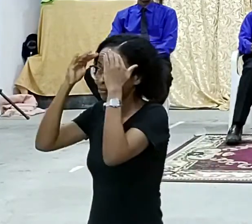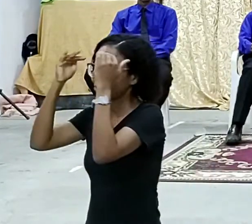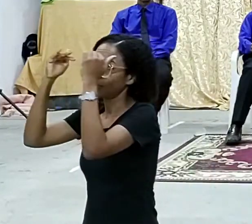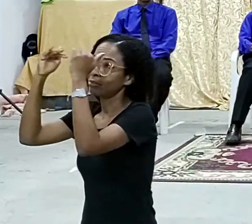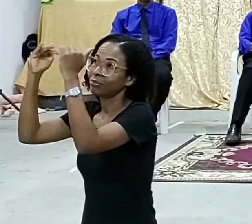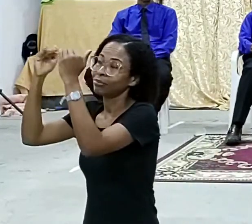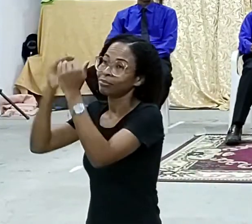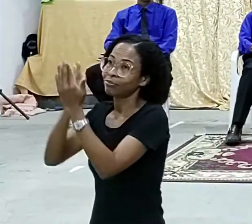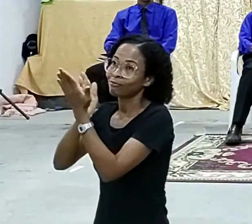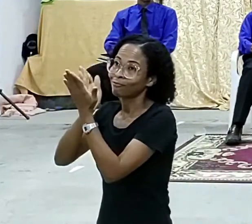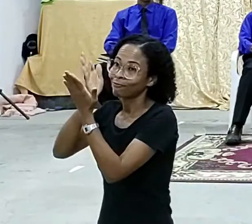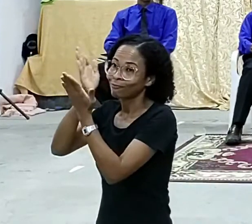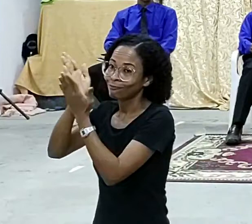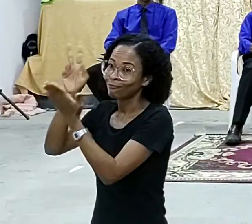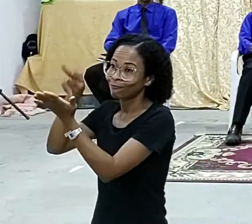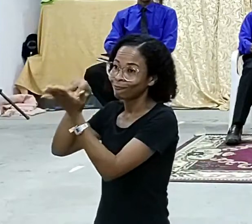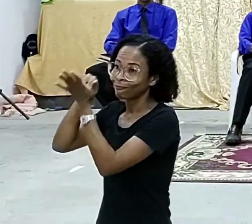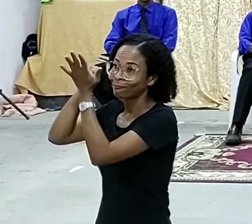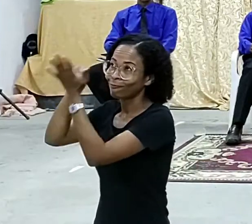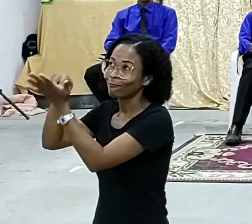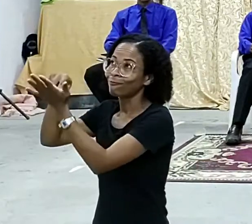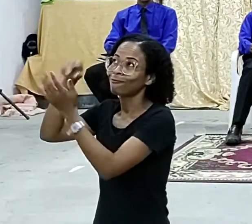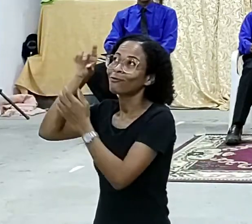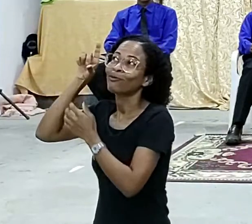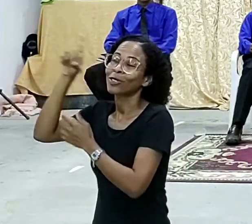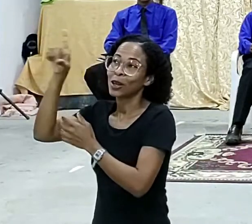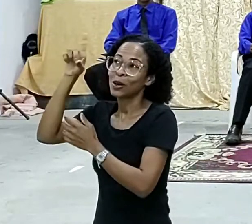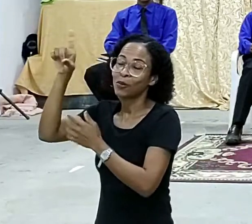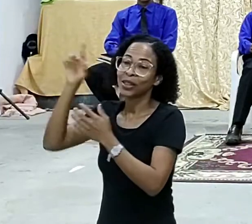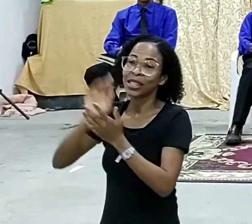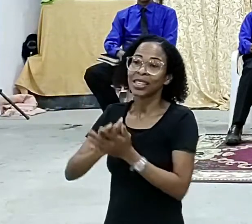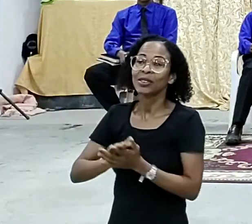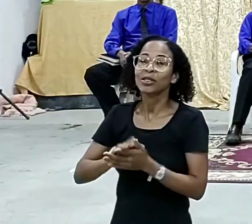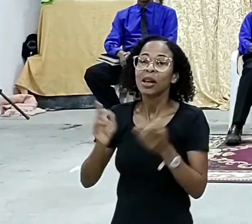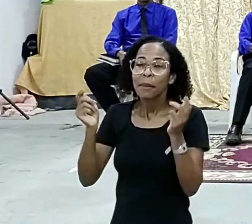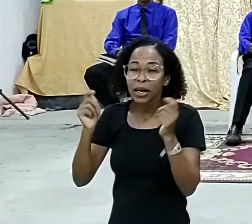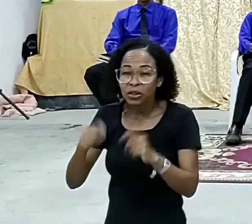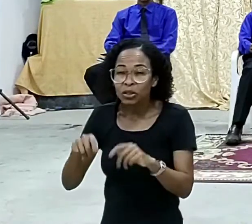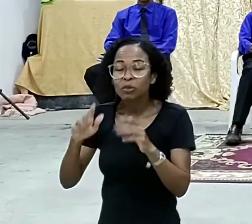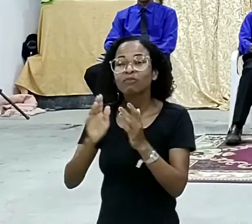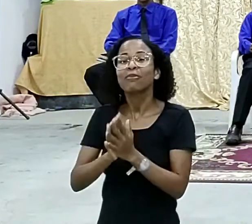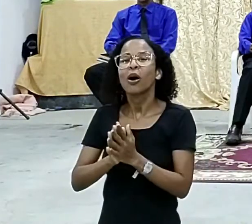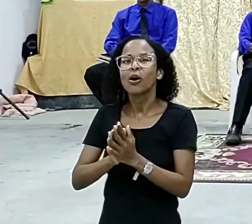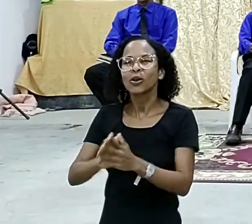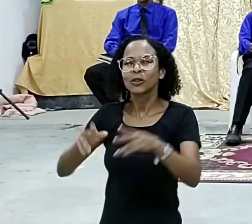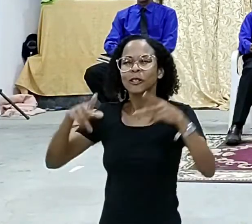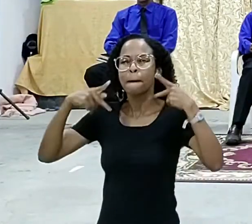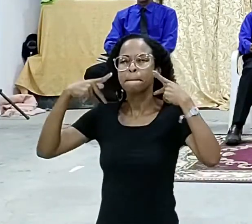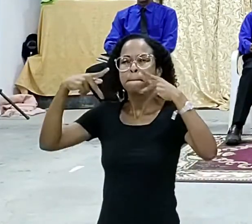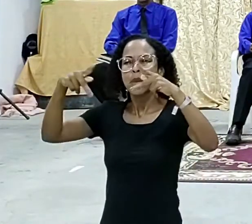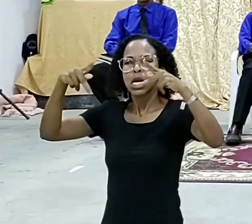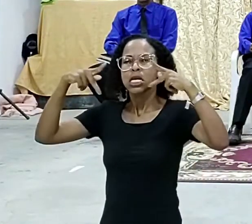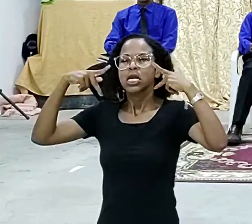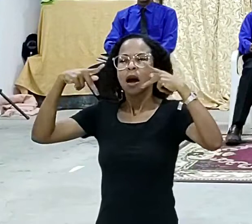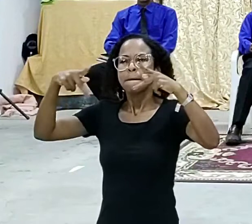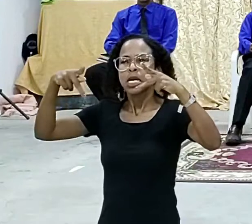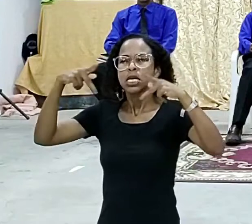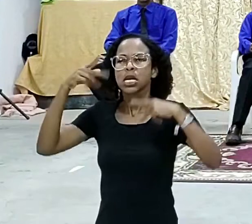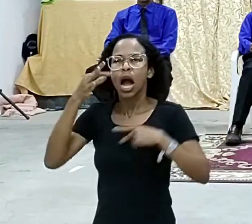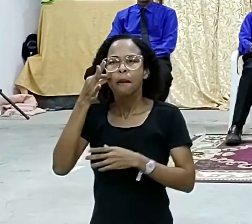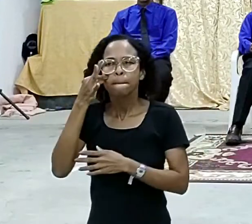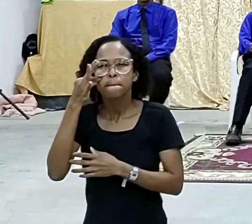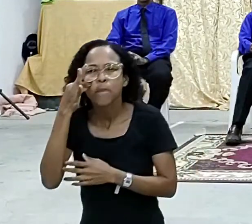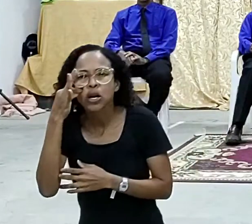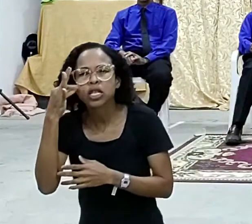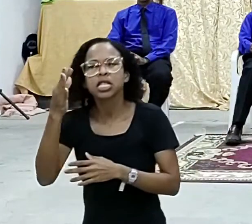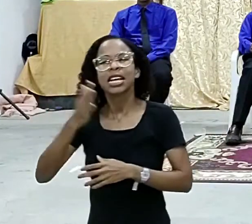bons testemunhos, e com isso pessoas se converterão ao Senhor